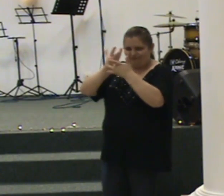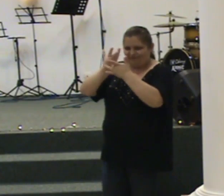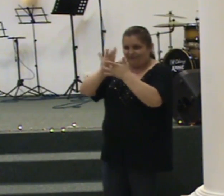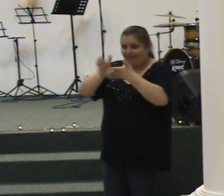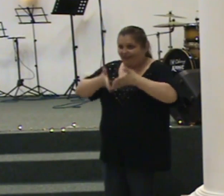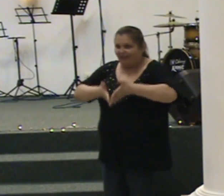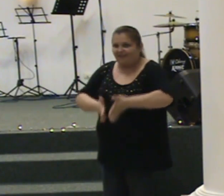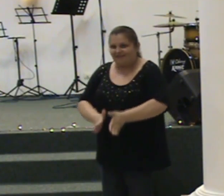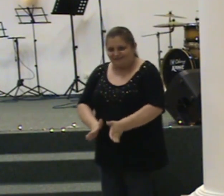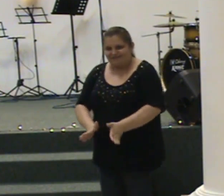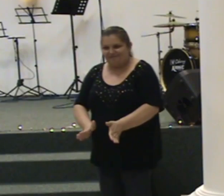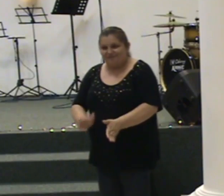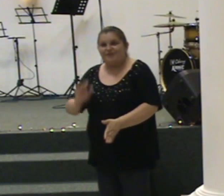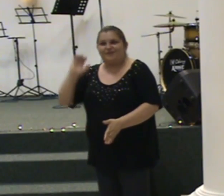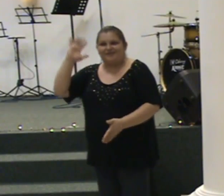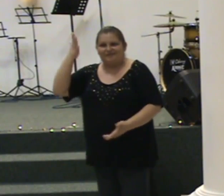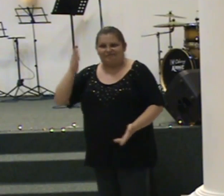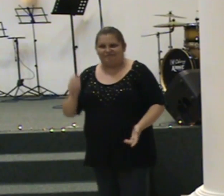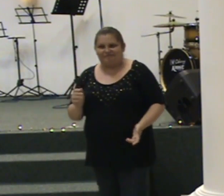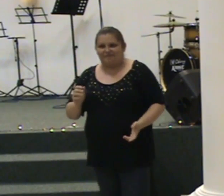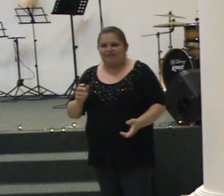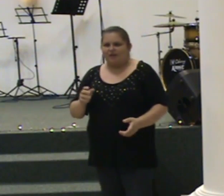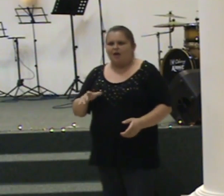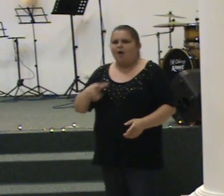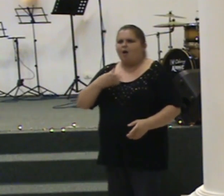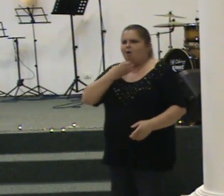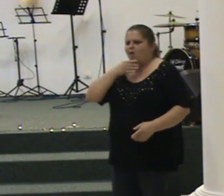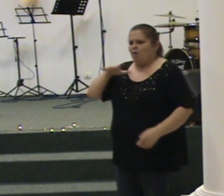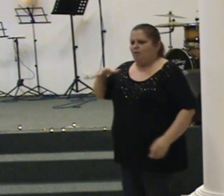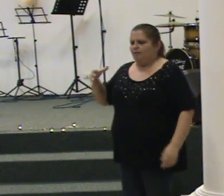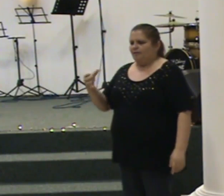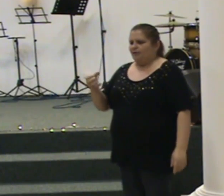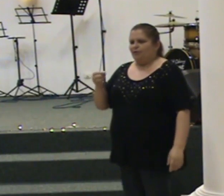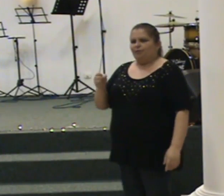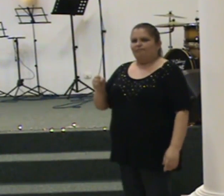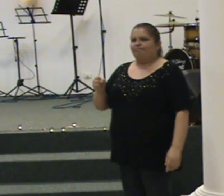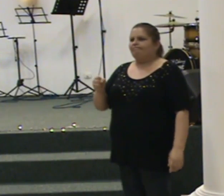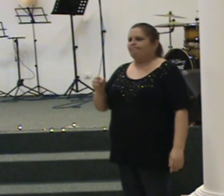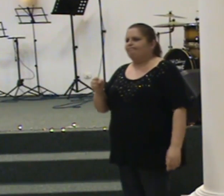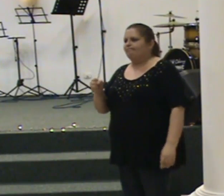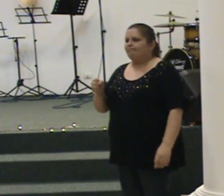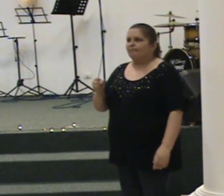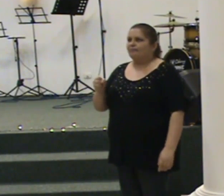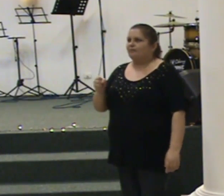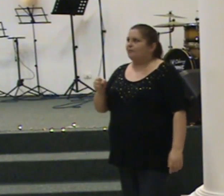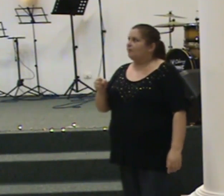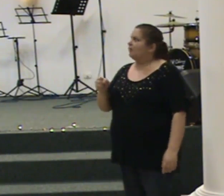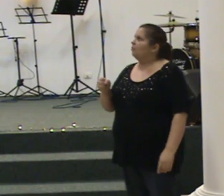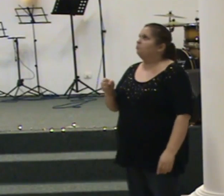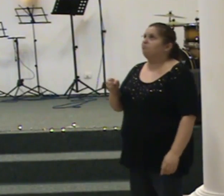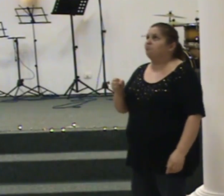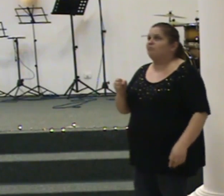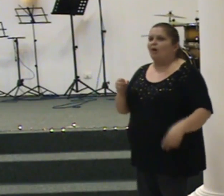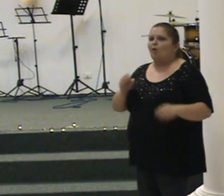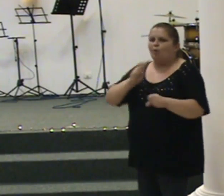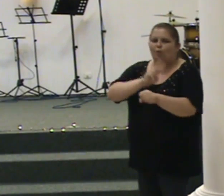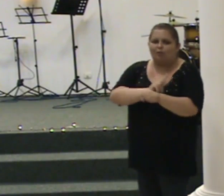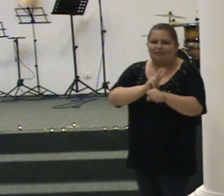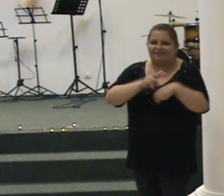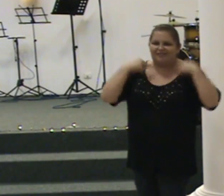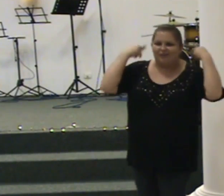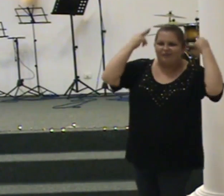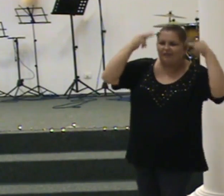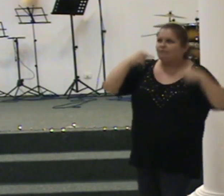palavra diz que os pastores estavam ali no campo e veio um sinal do céu, uma